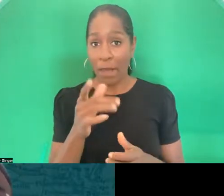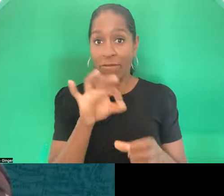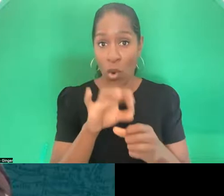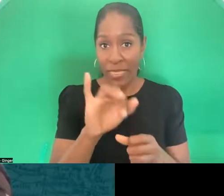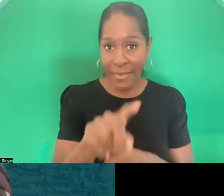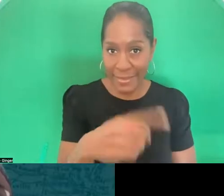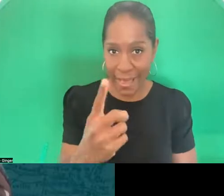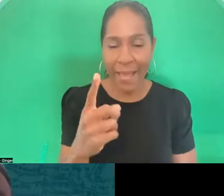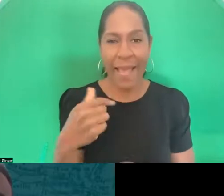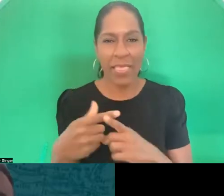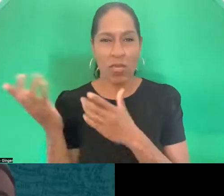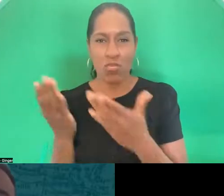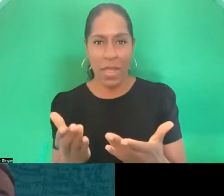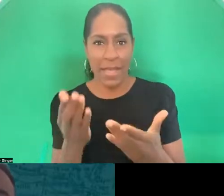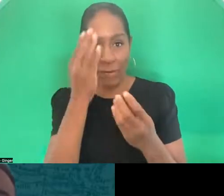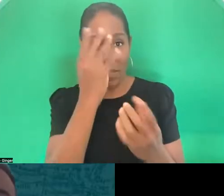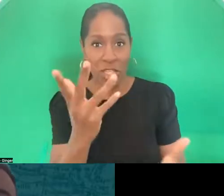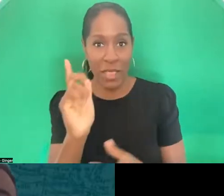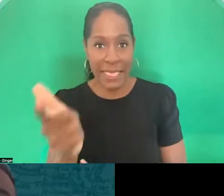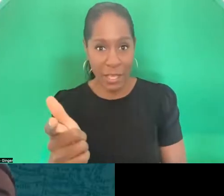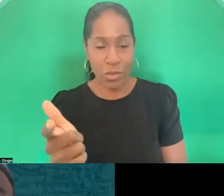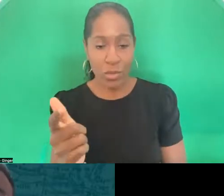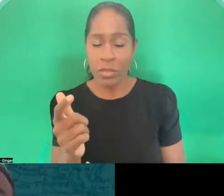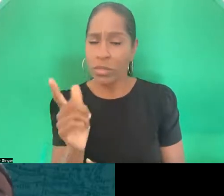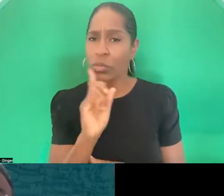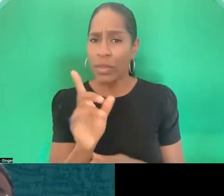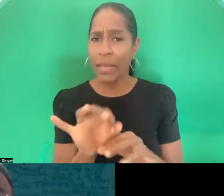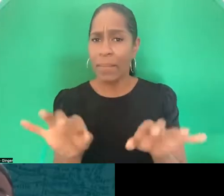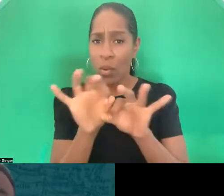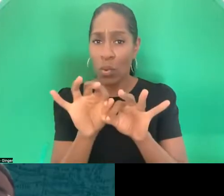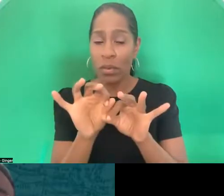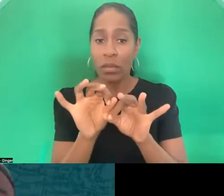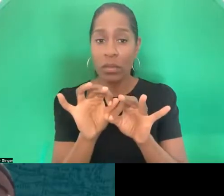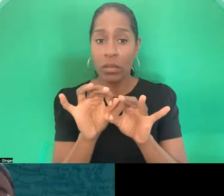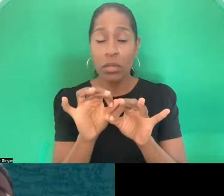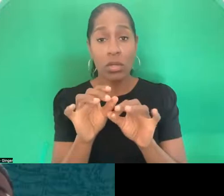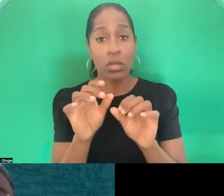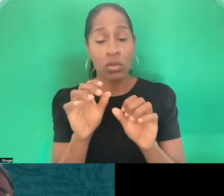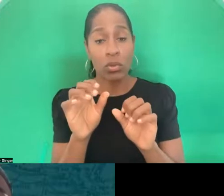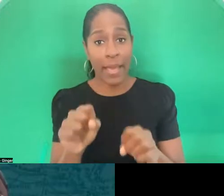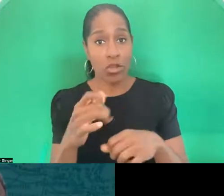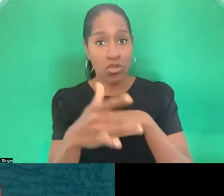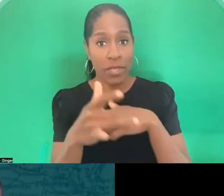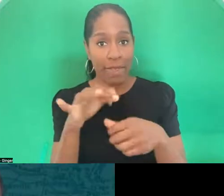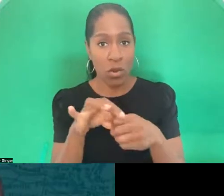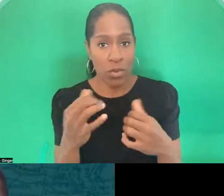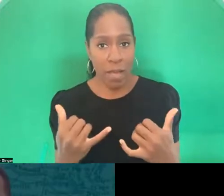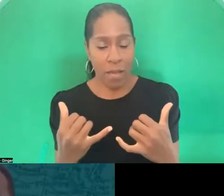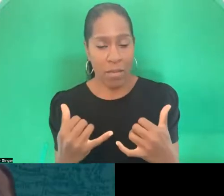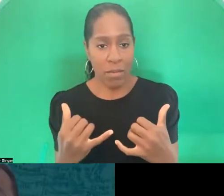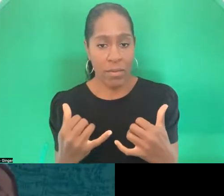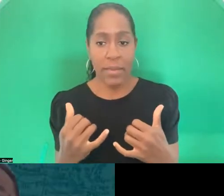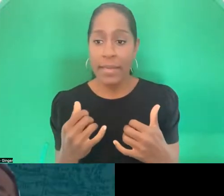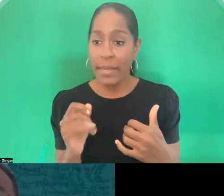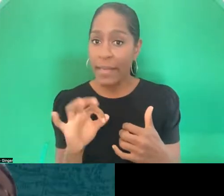traer esa información esto es importante que pueden ir a votar en línea ahora y